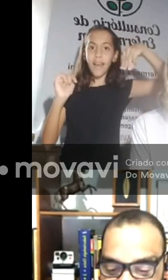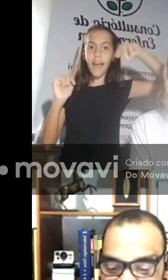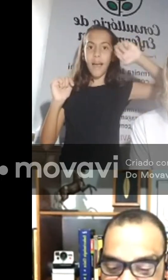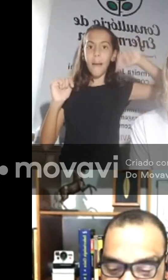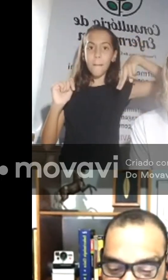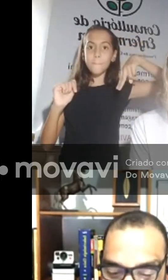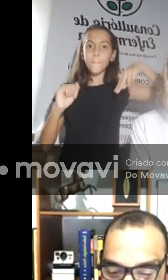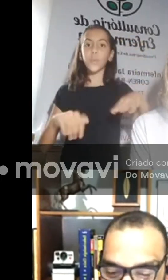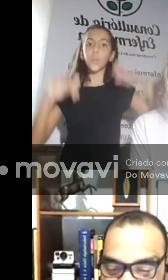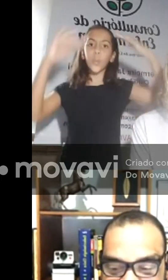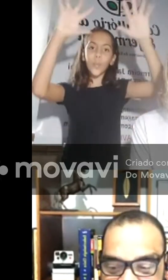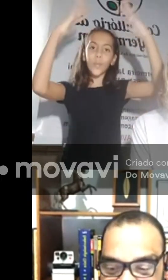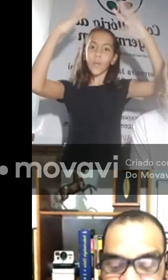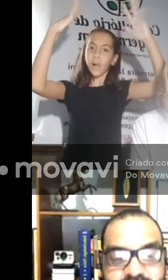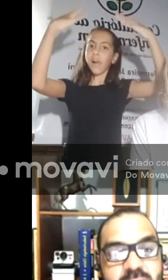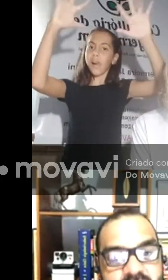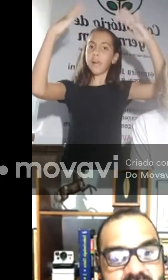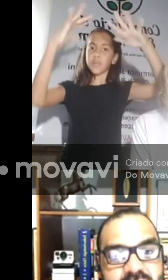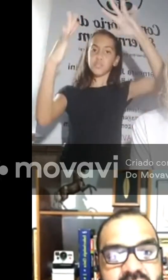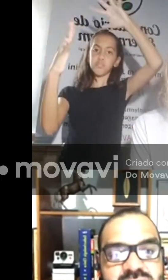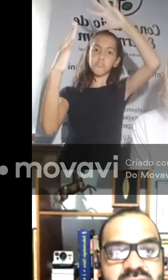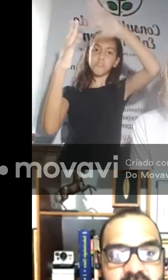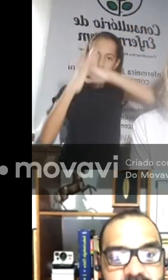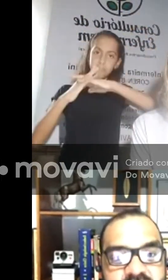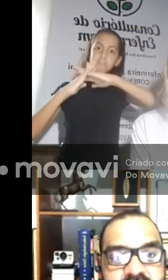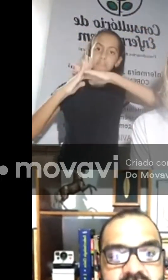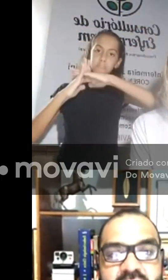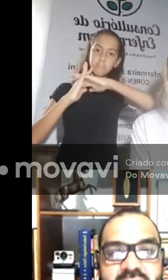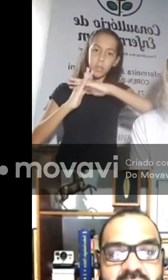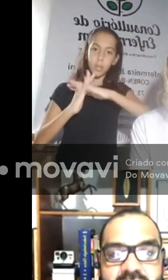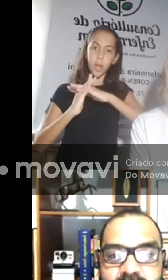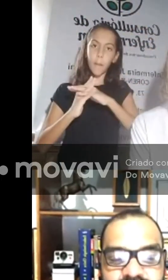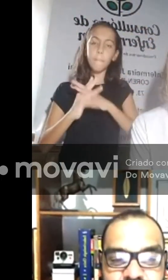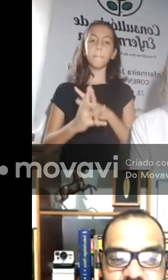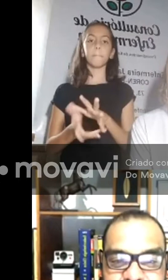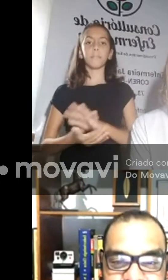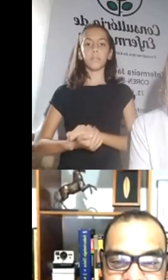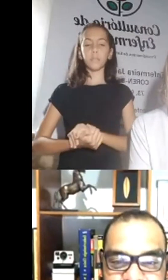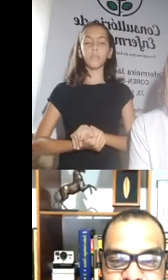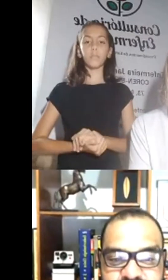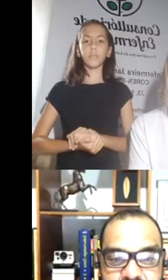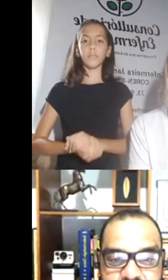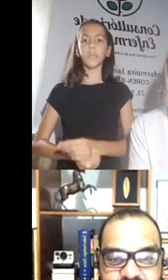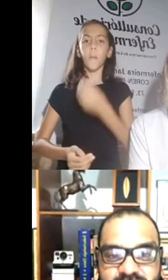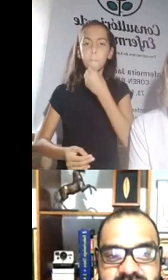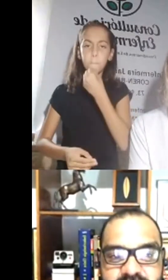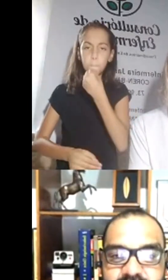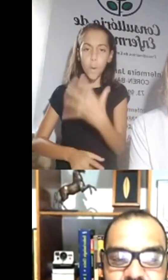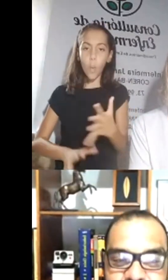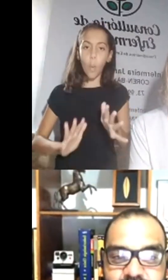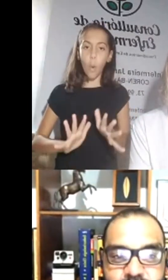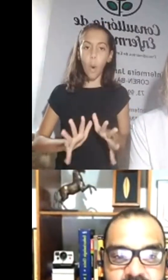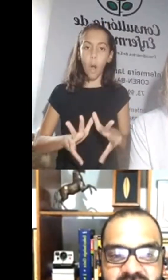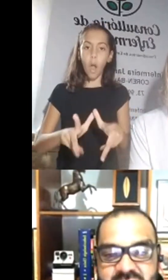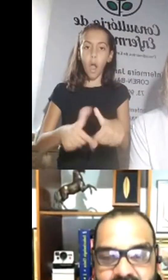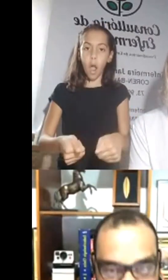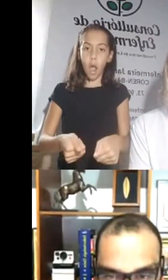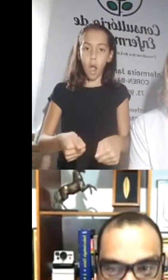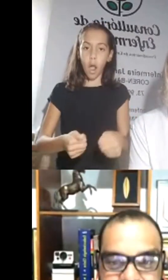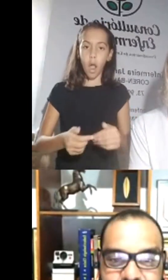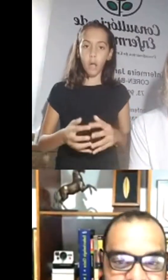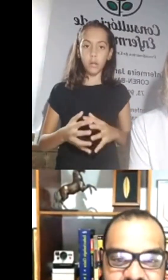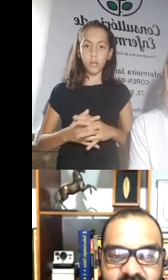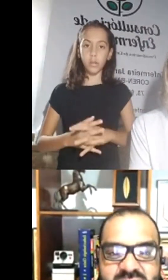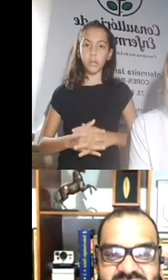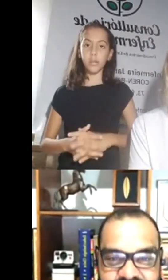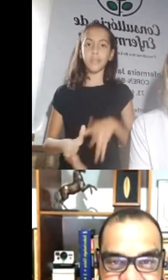Meu enfermeiro top aí, trabalha com também laserterapia, meus diabéticos com o pé bichado, tudo eu